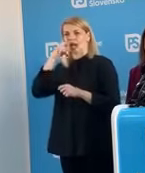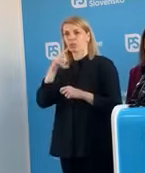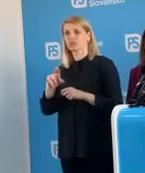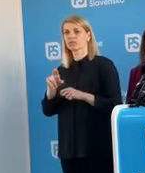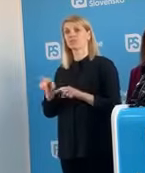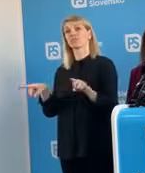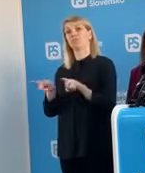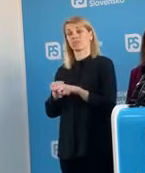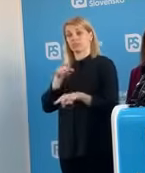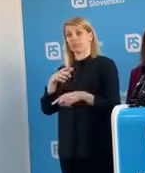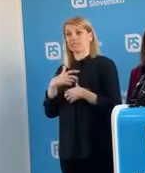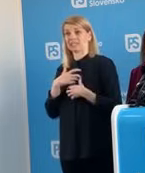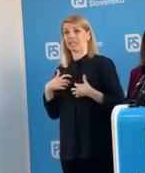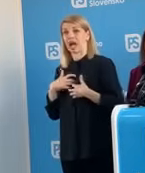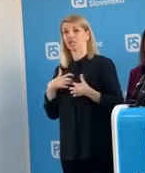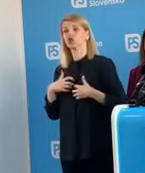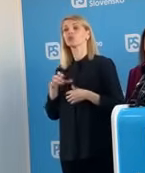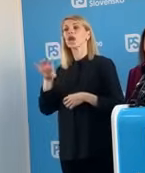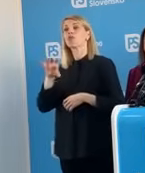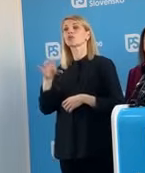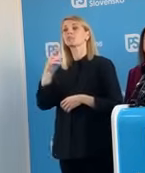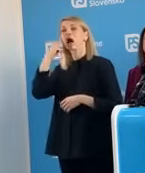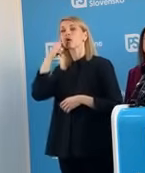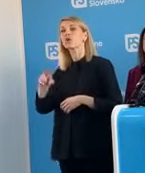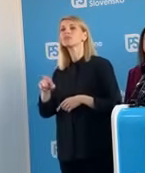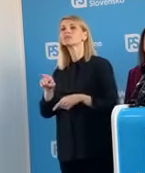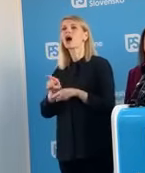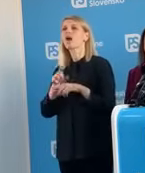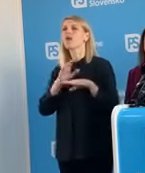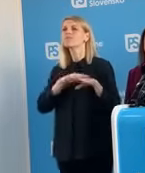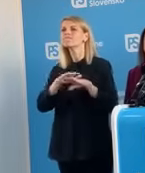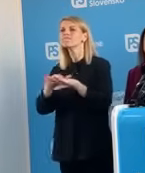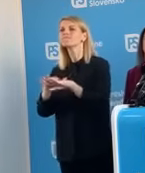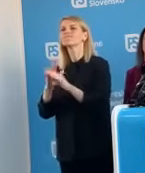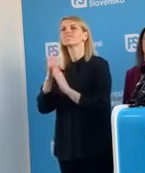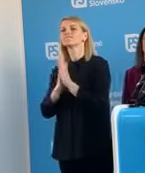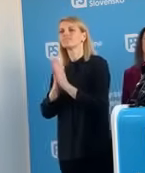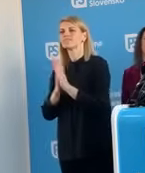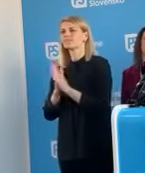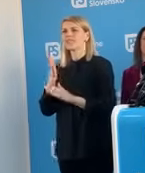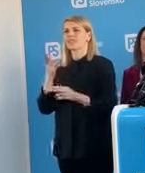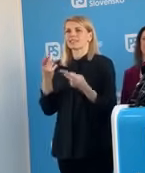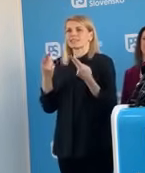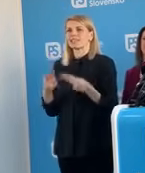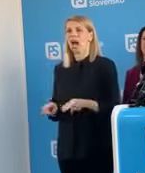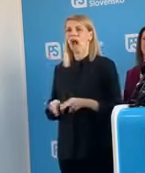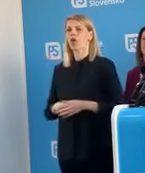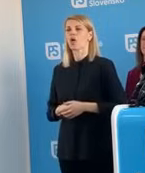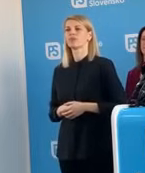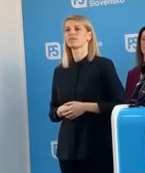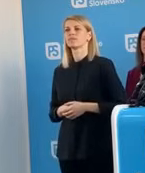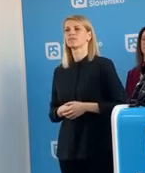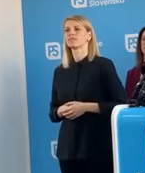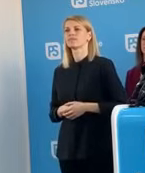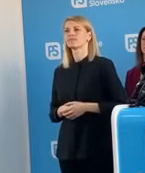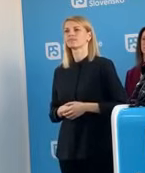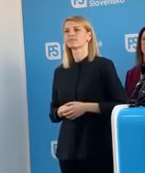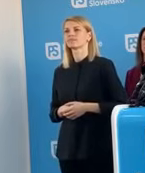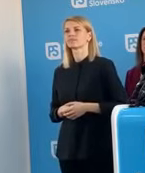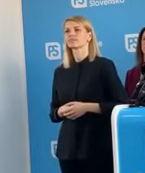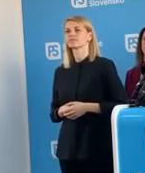snažíte teda v Európskej komisii možno apelovať na to, aby sa to nestalo, alebo teda... Áno. A to možno z